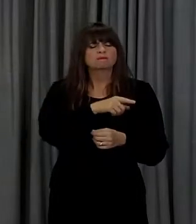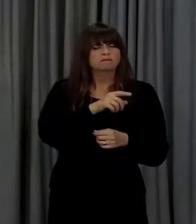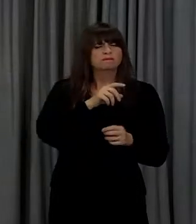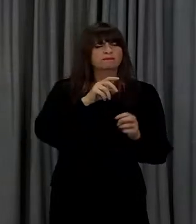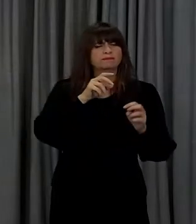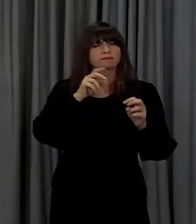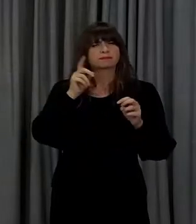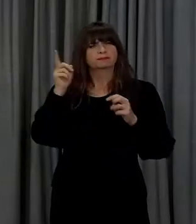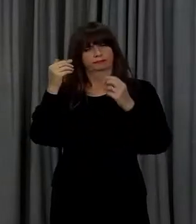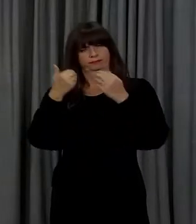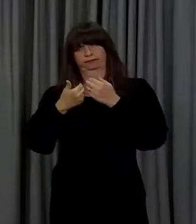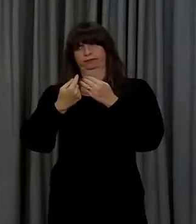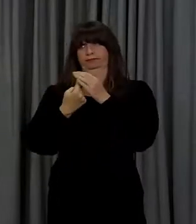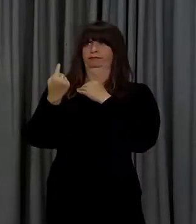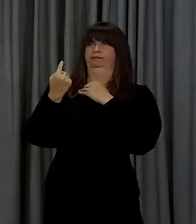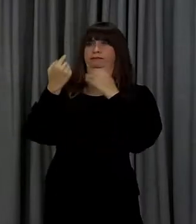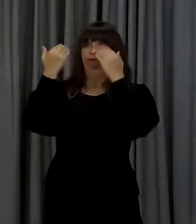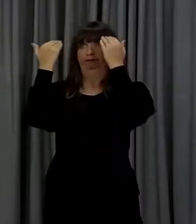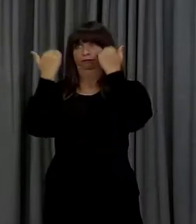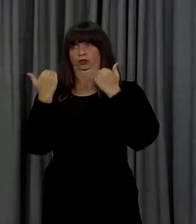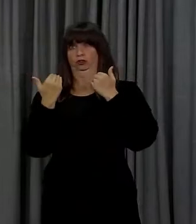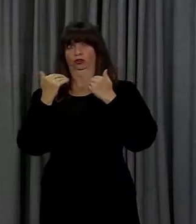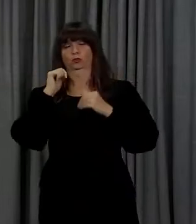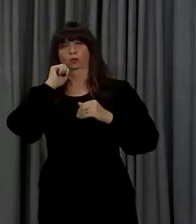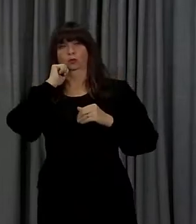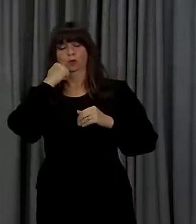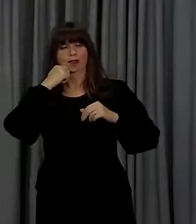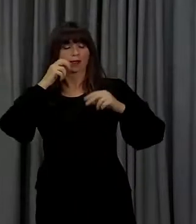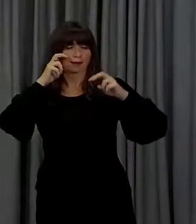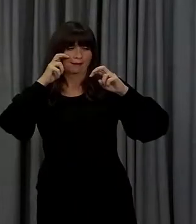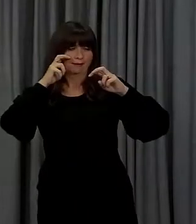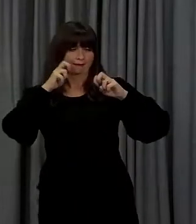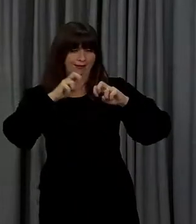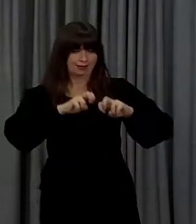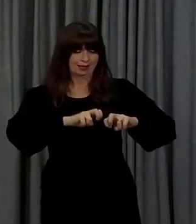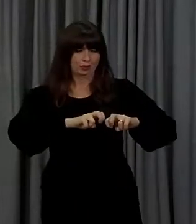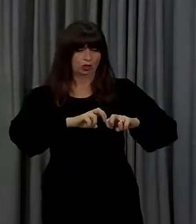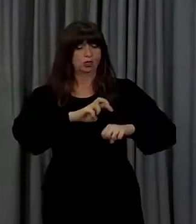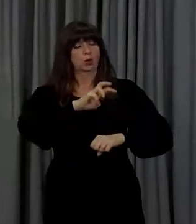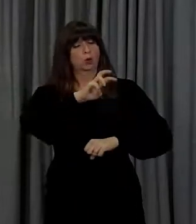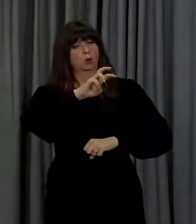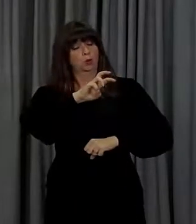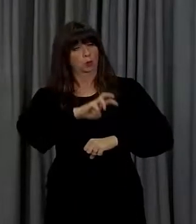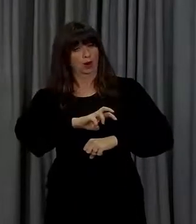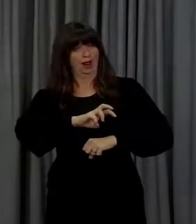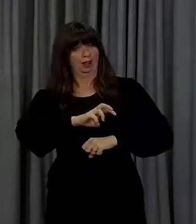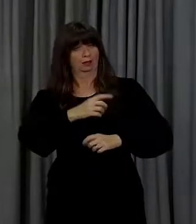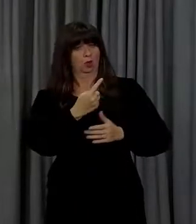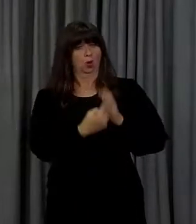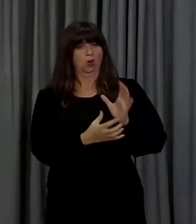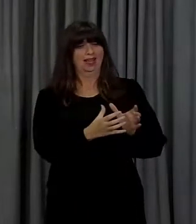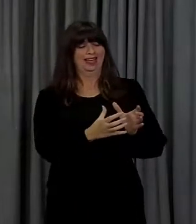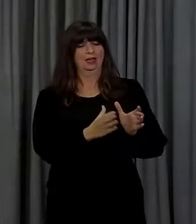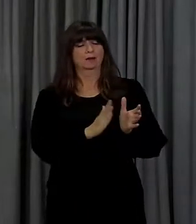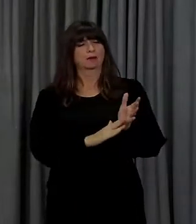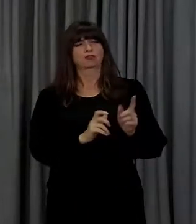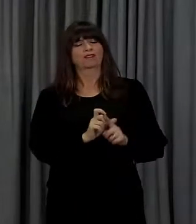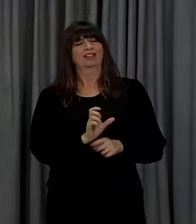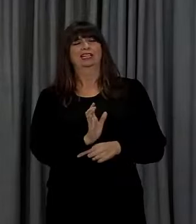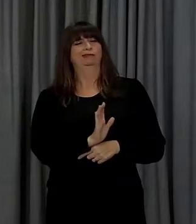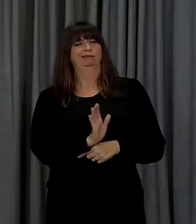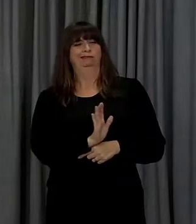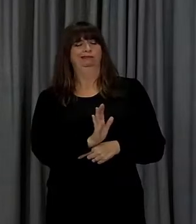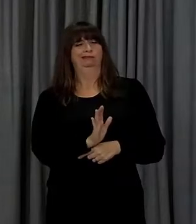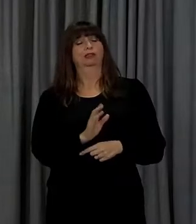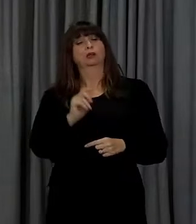meddwl, bod Prif Weinidog wedi wneud yn glir bod eisiau gweld yr aelodau hynny sydd wedi